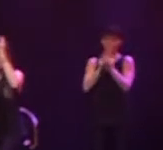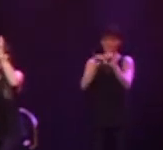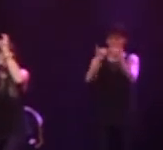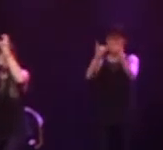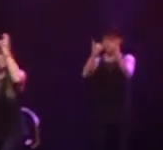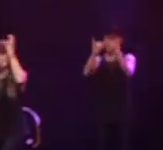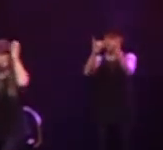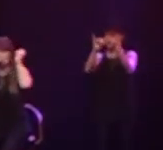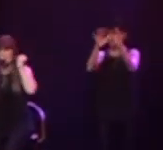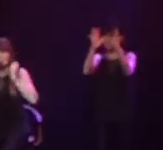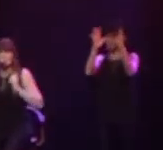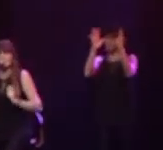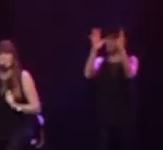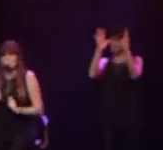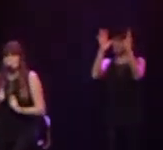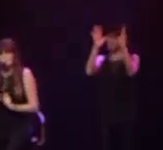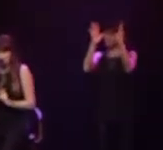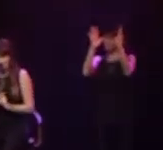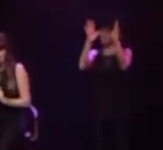rozaron un instante